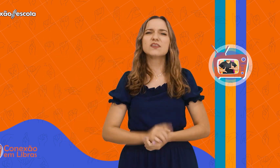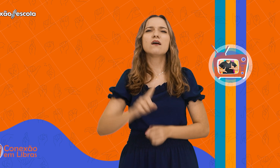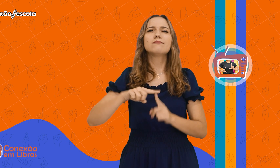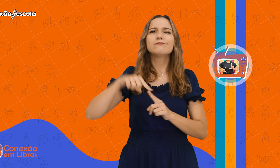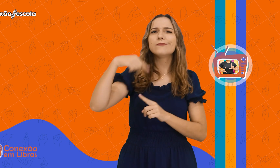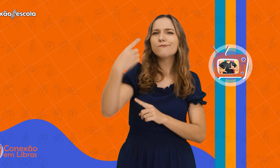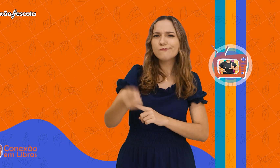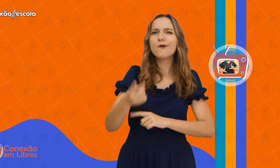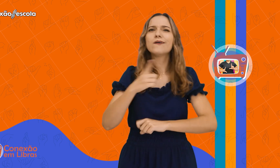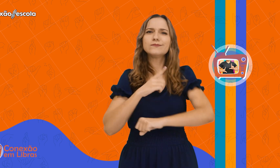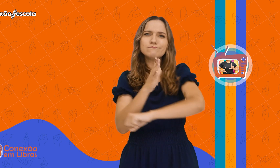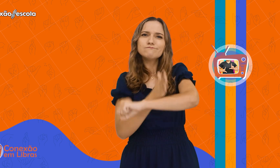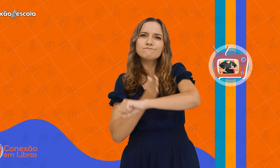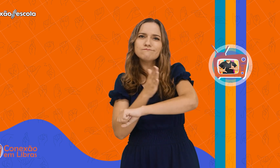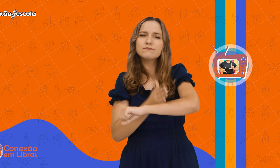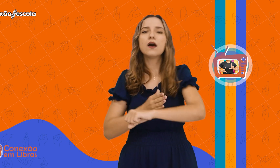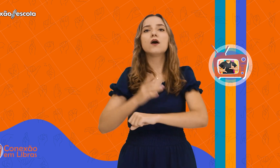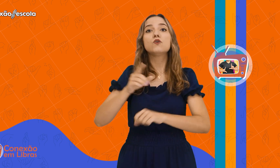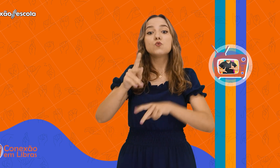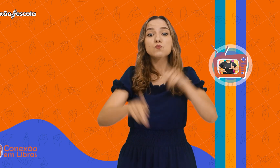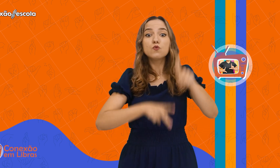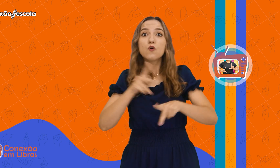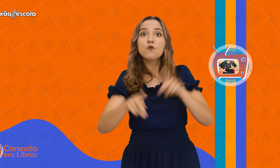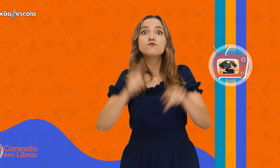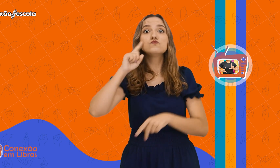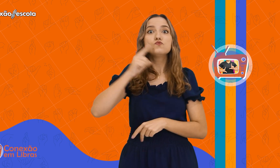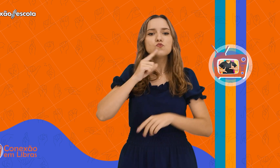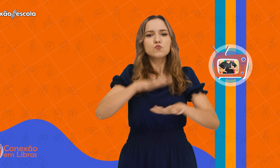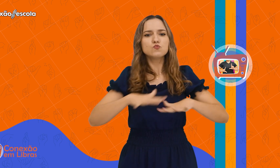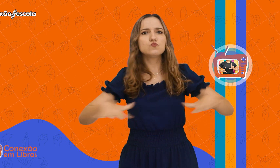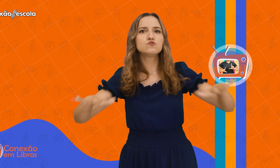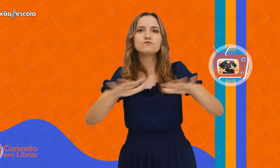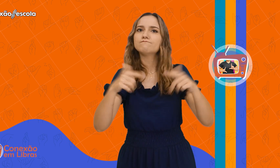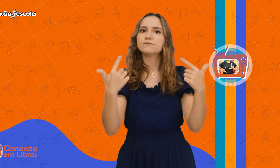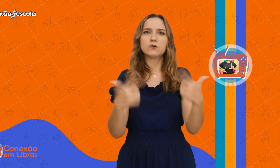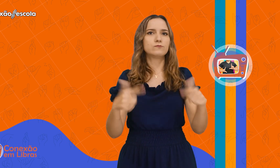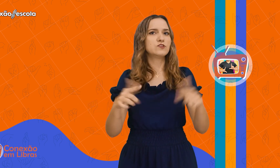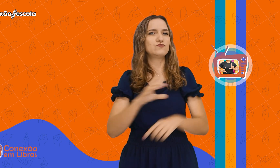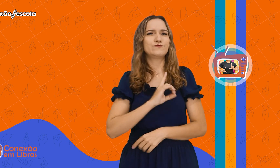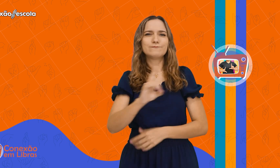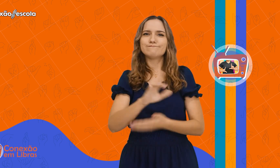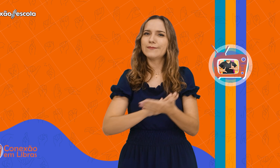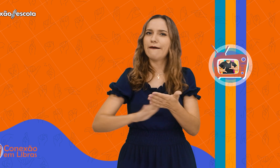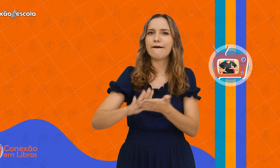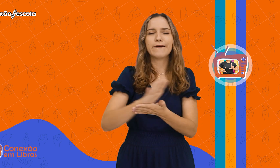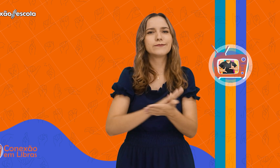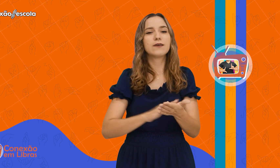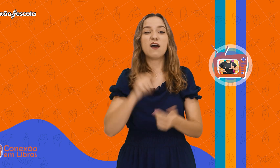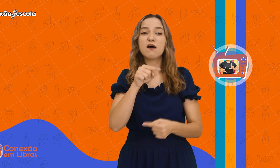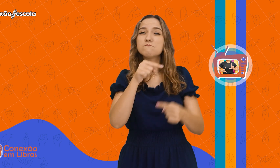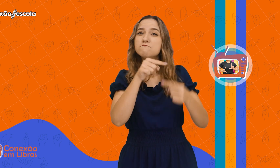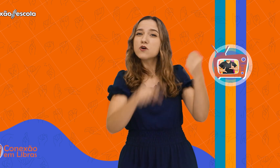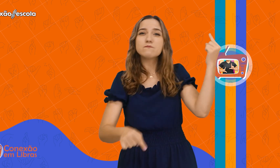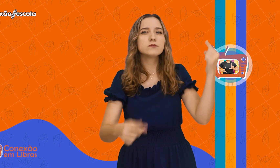No período da Idade Média, as pessoas surdas não tinham direitos civis. Inclusive,